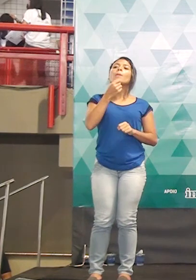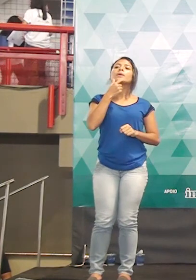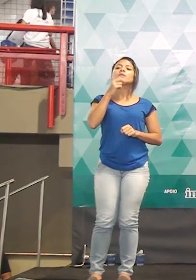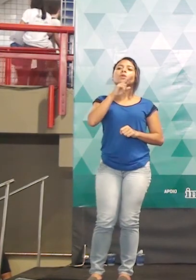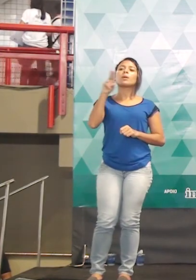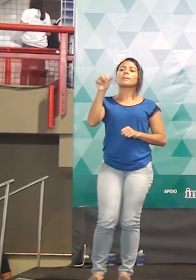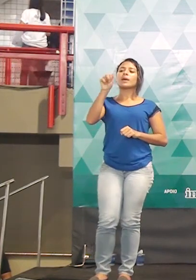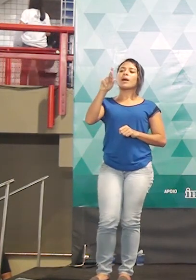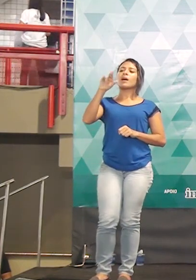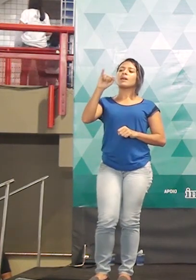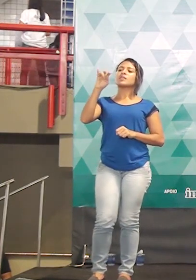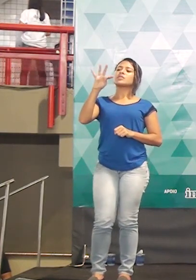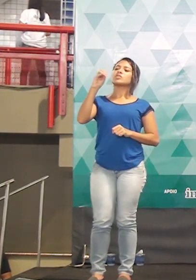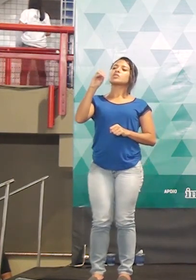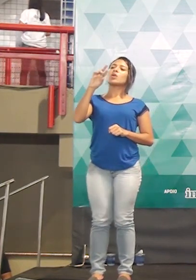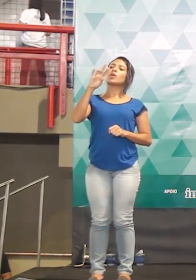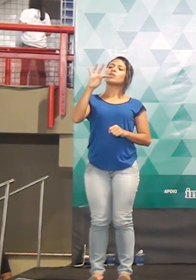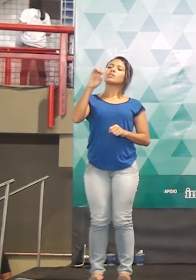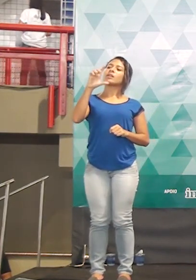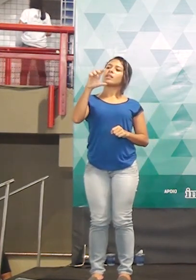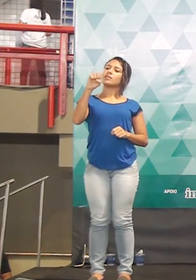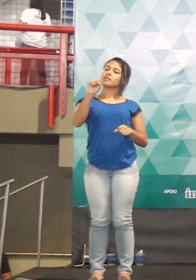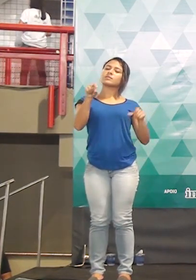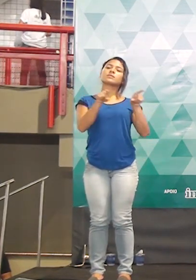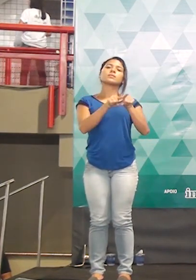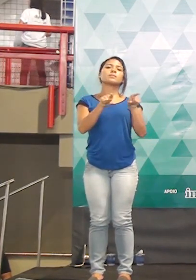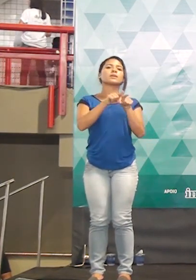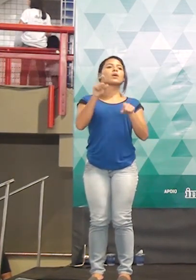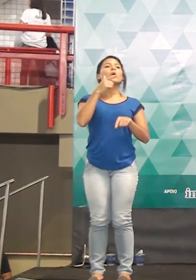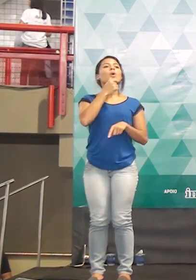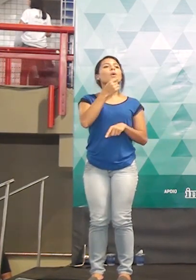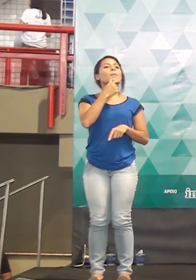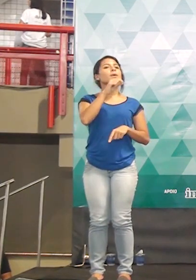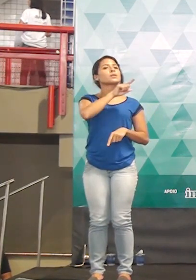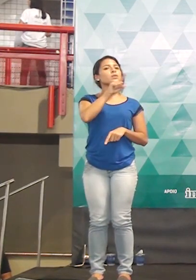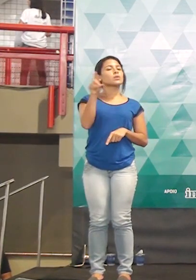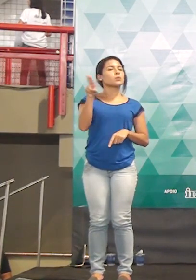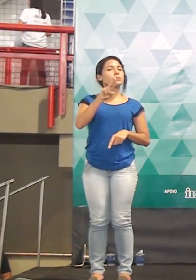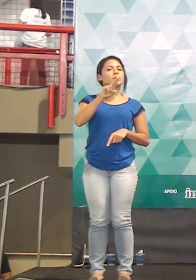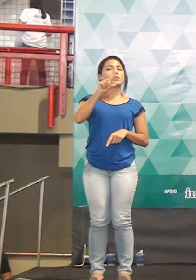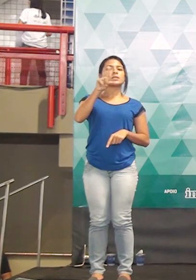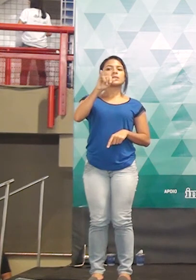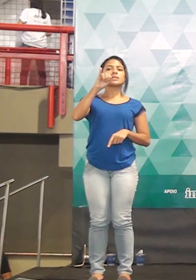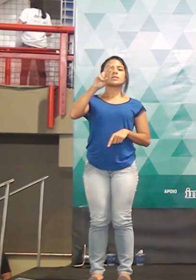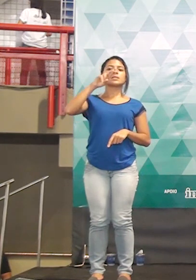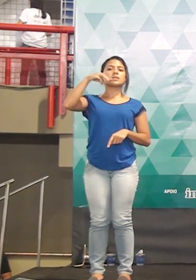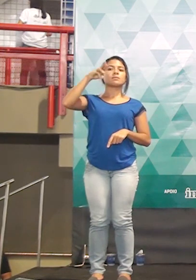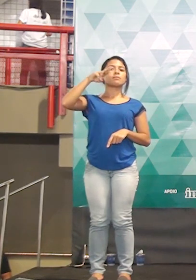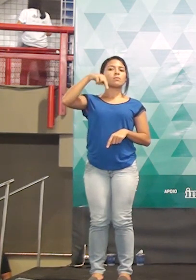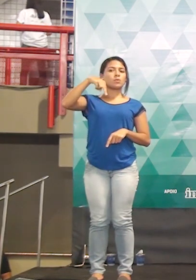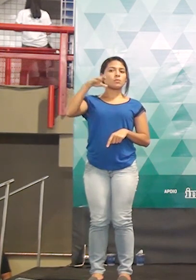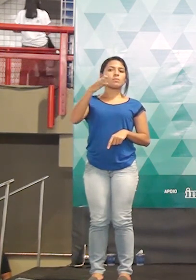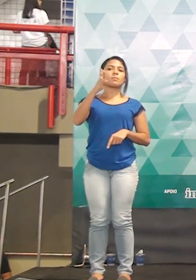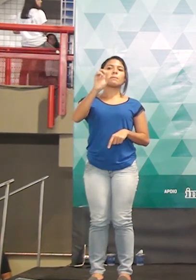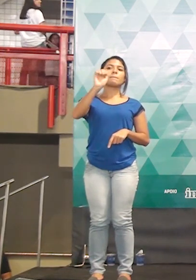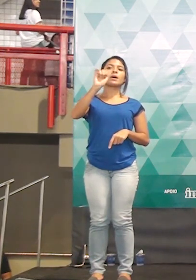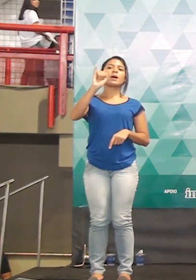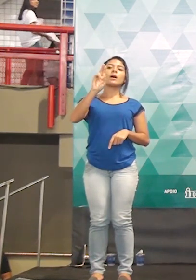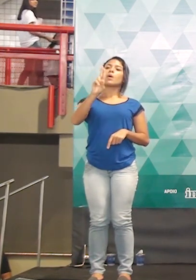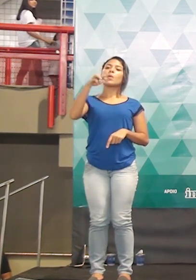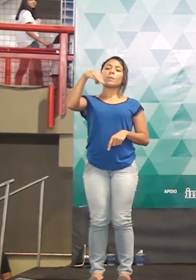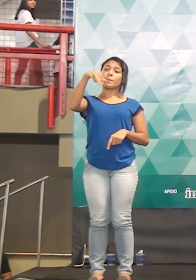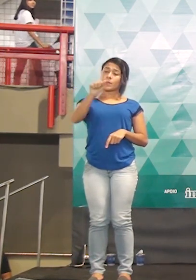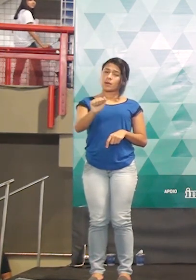homem é um ser social. Falem do sociólogo da moda, o Zygmunt Bauman, vocês são obrigados a lerem sobre esse